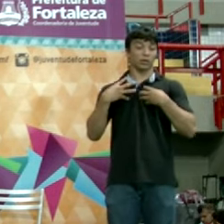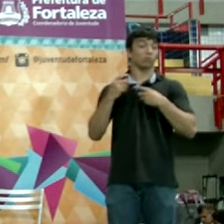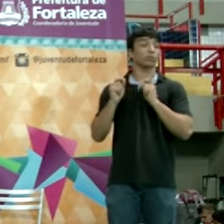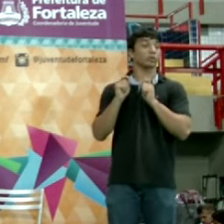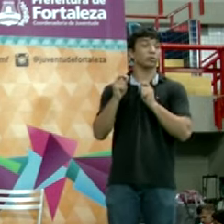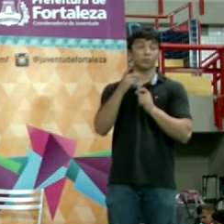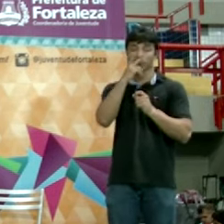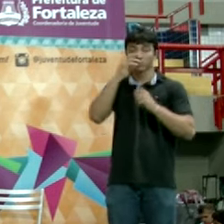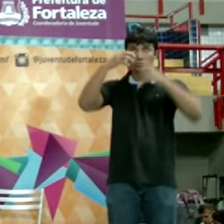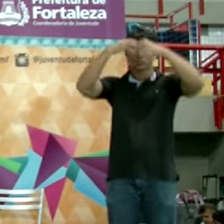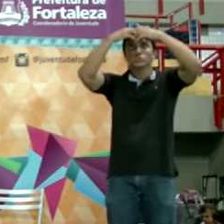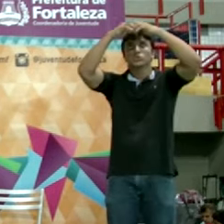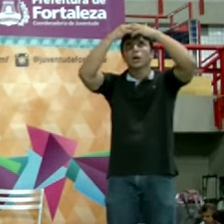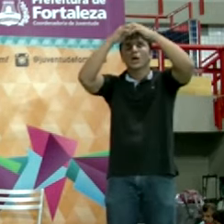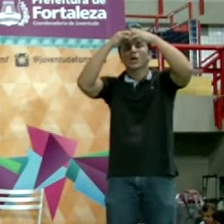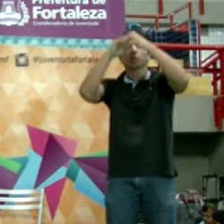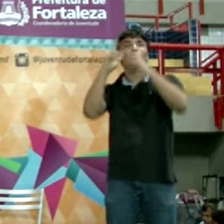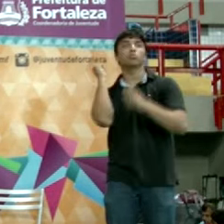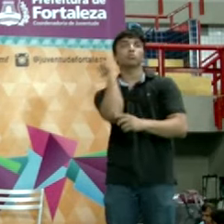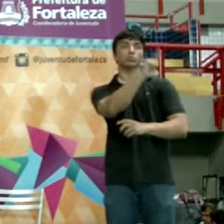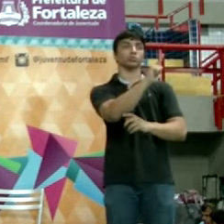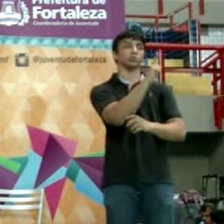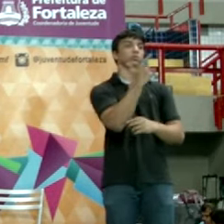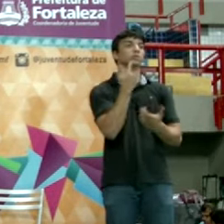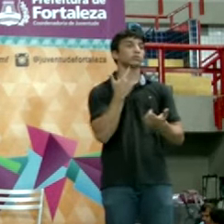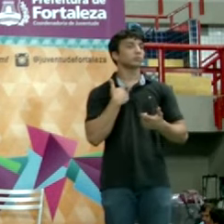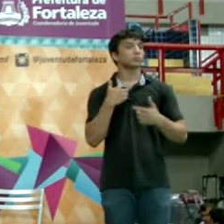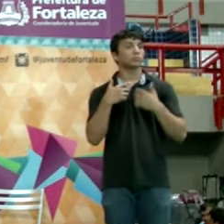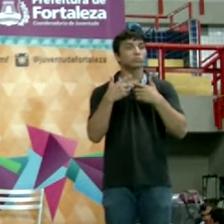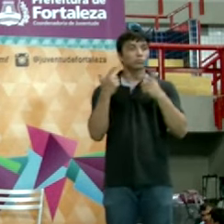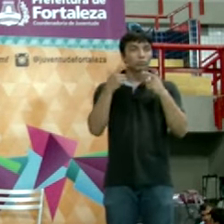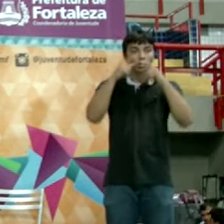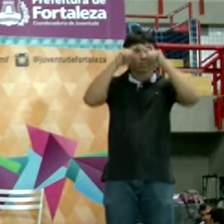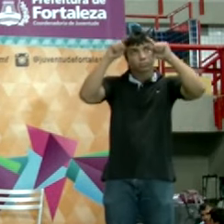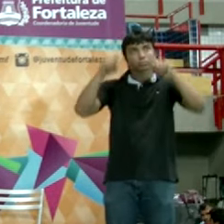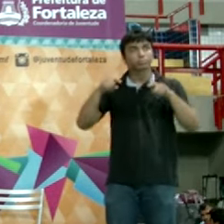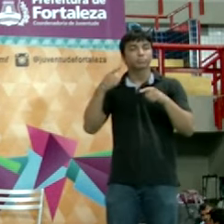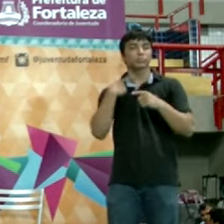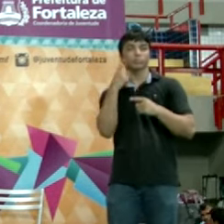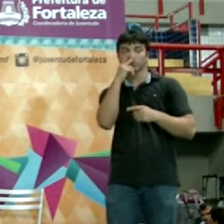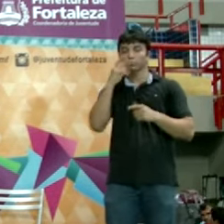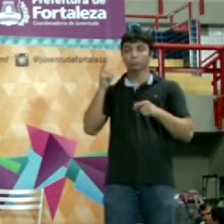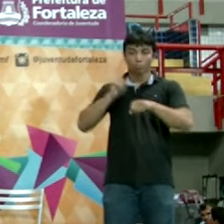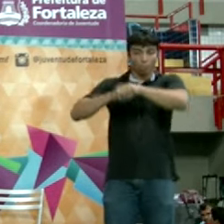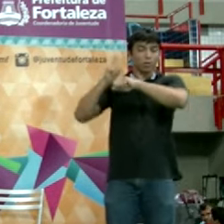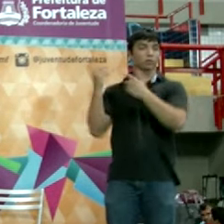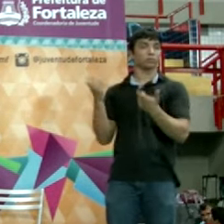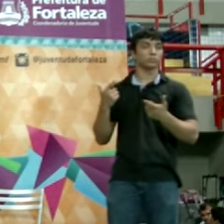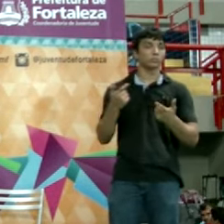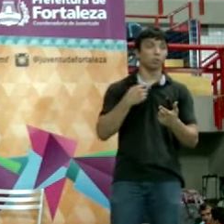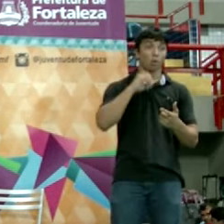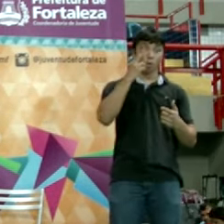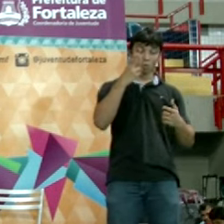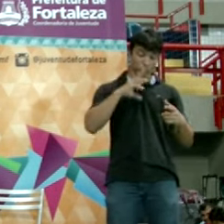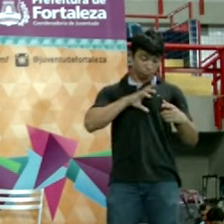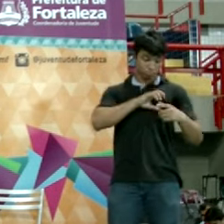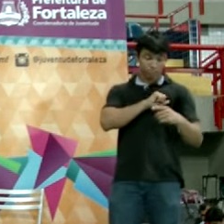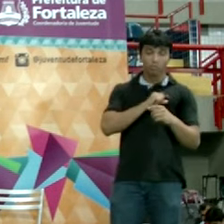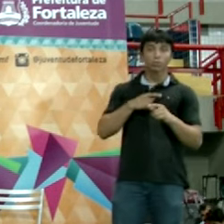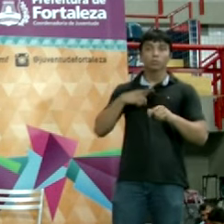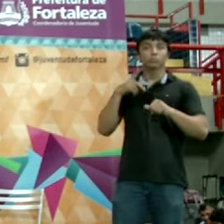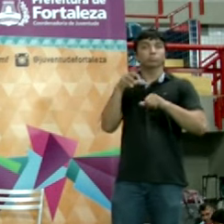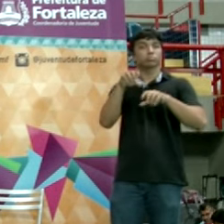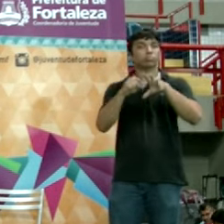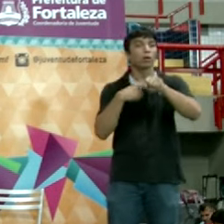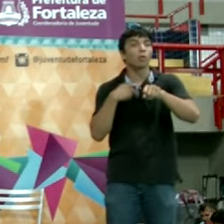gente para que o cérebro consiga fazer um plano imediato de ação. Ou você ama aquilo que você está buscando,